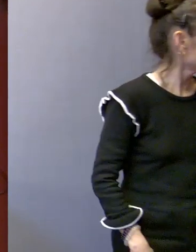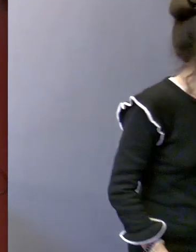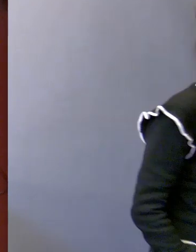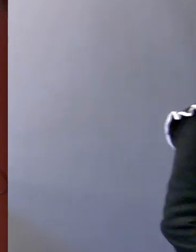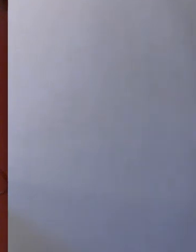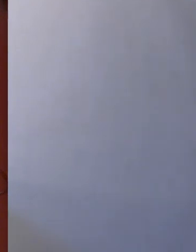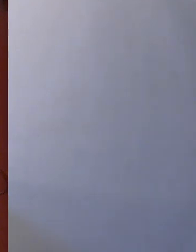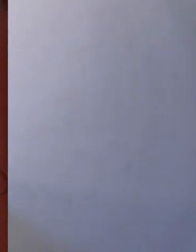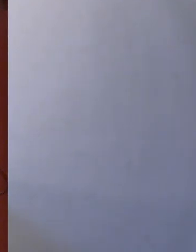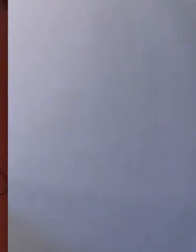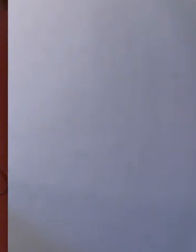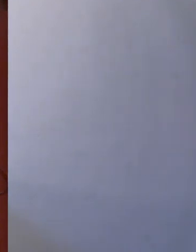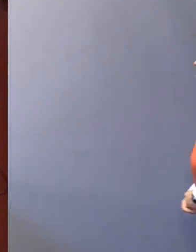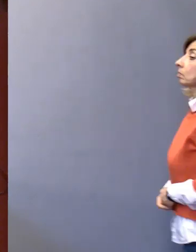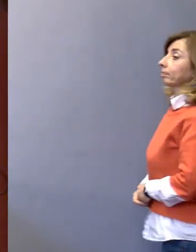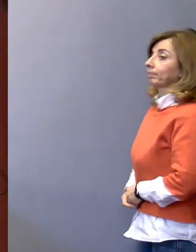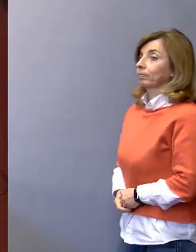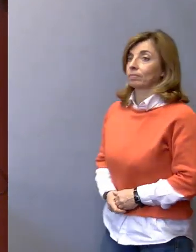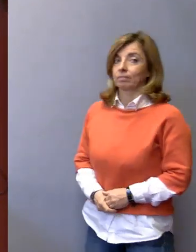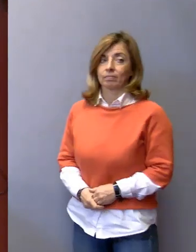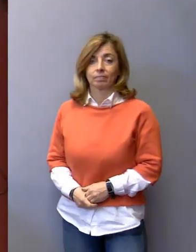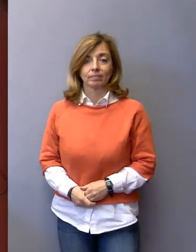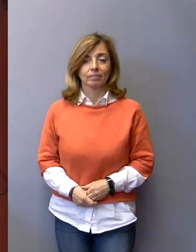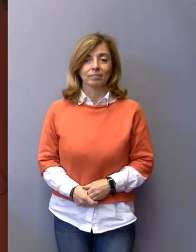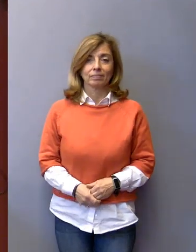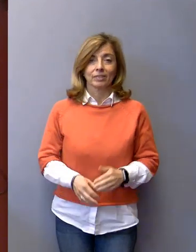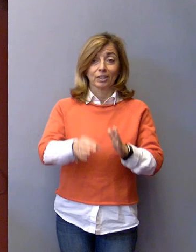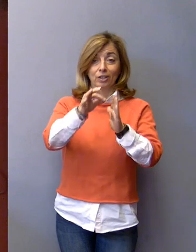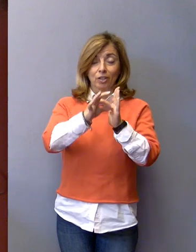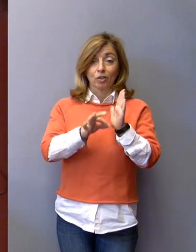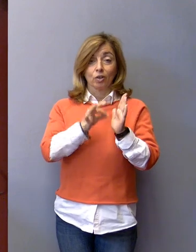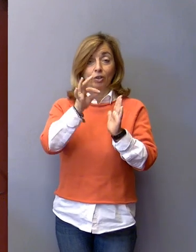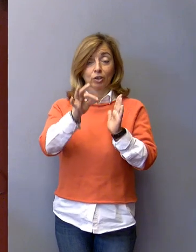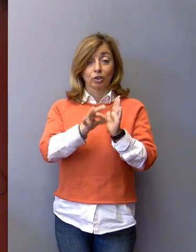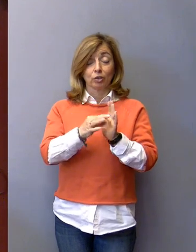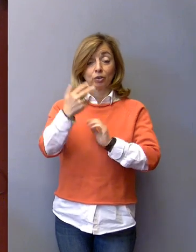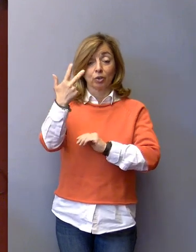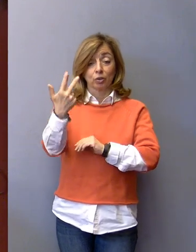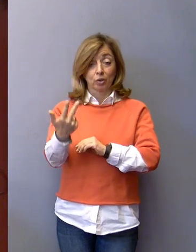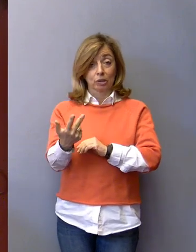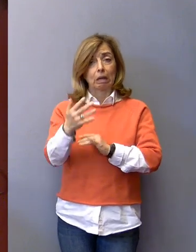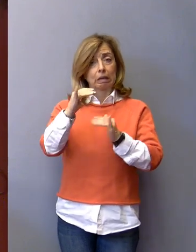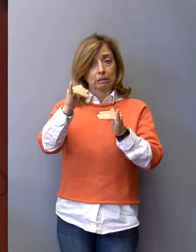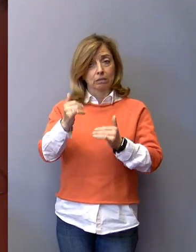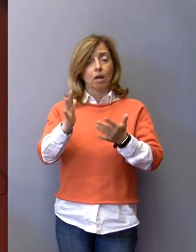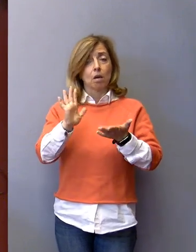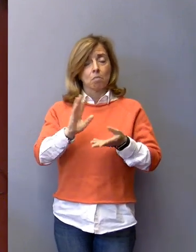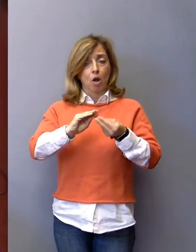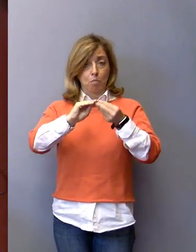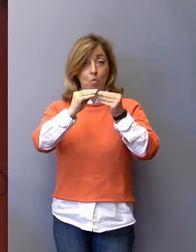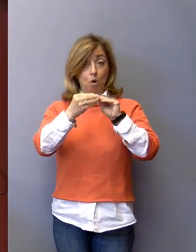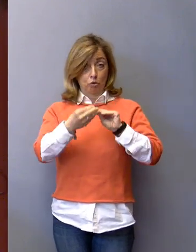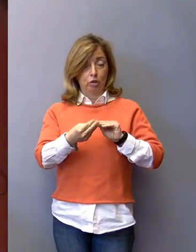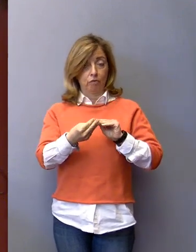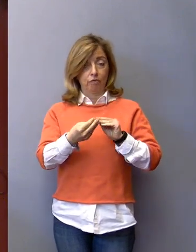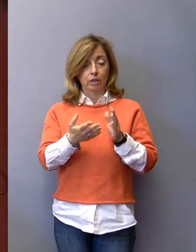Per quanto riguarda l'ordine del giorno numero 3 si con modifiche le modifiche